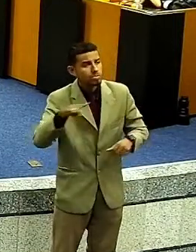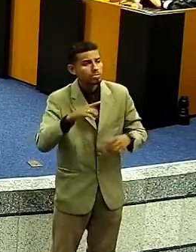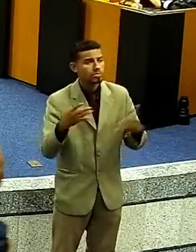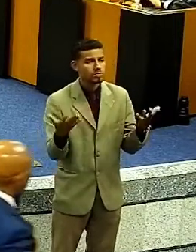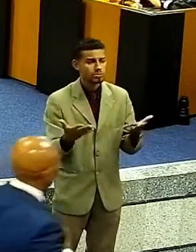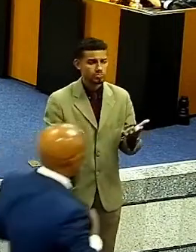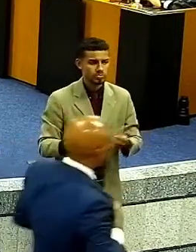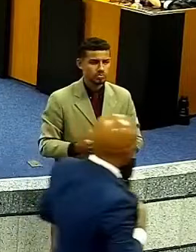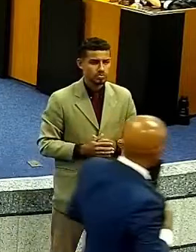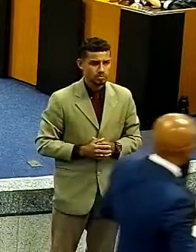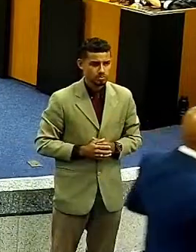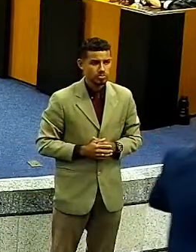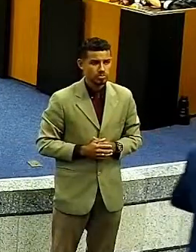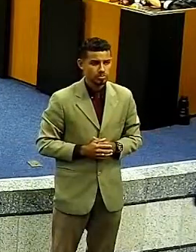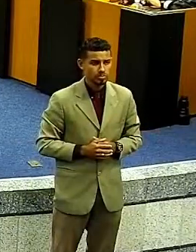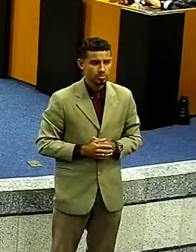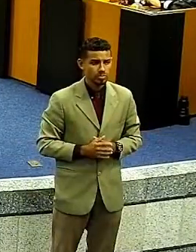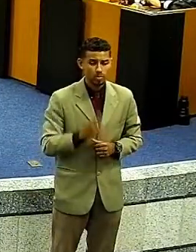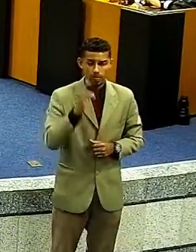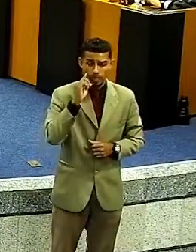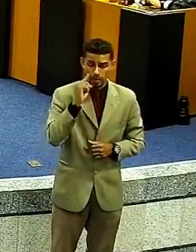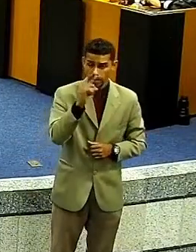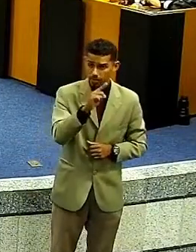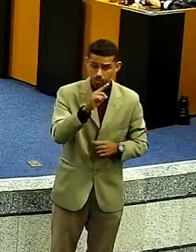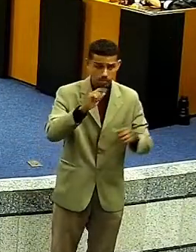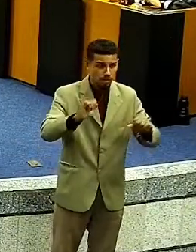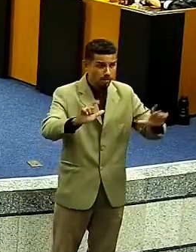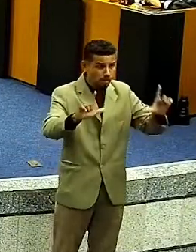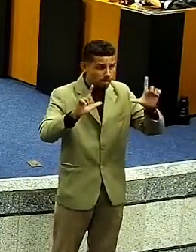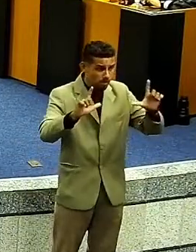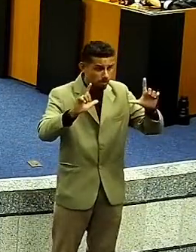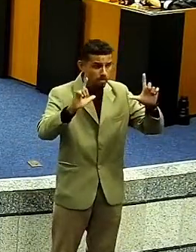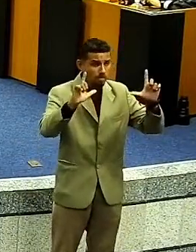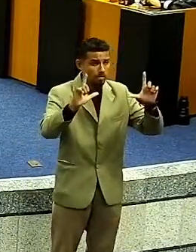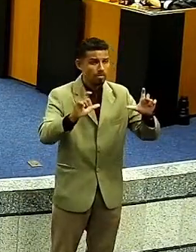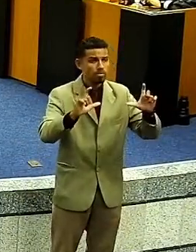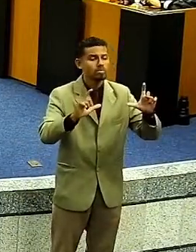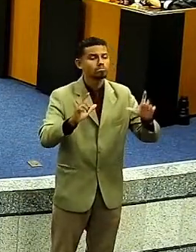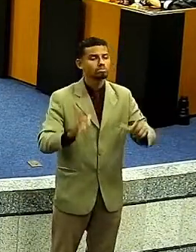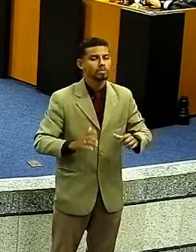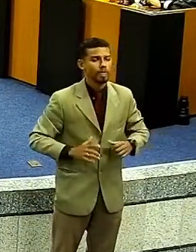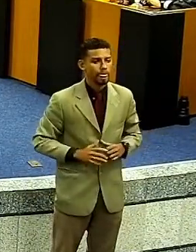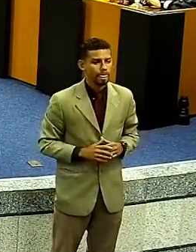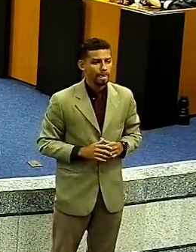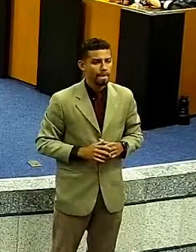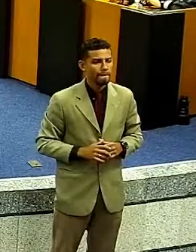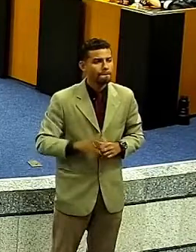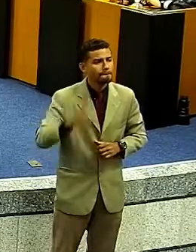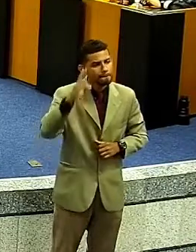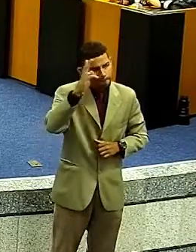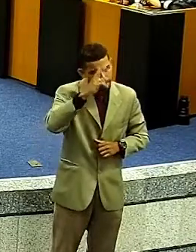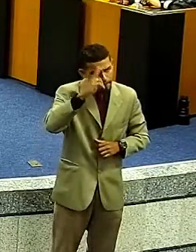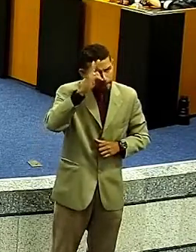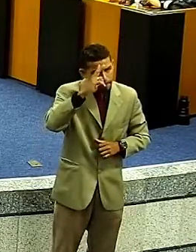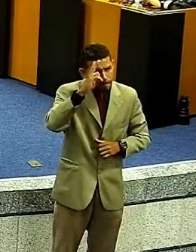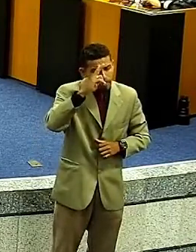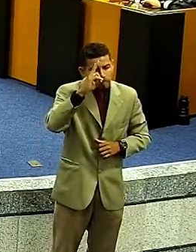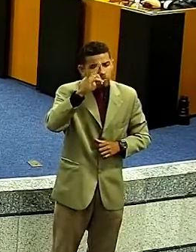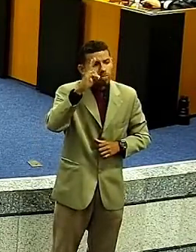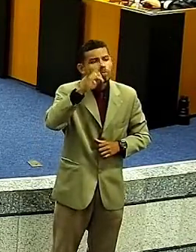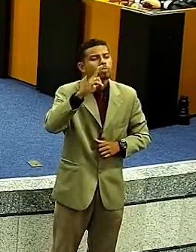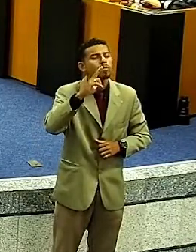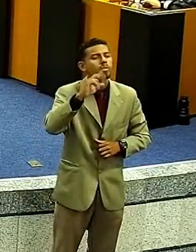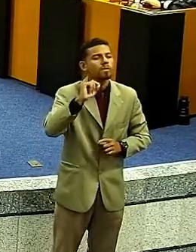agora quando olharem para aquela fotografia lembrem lembrem